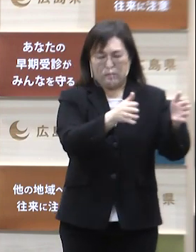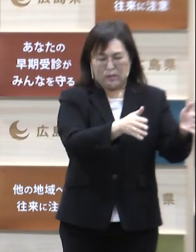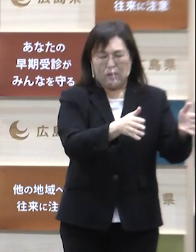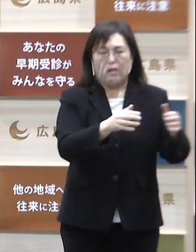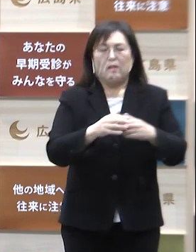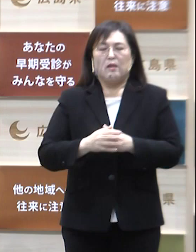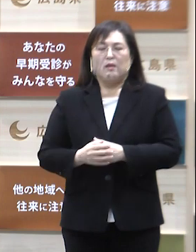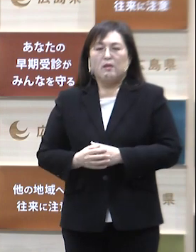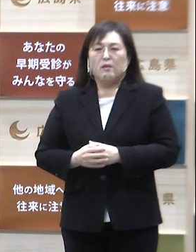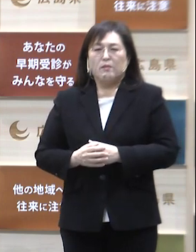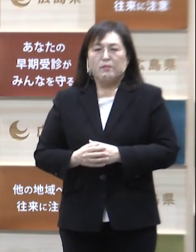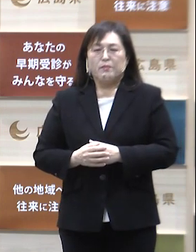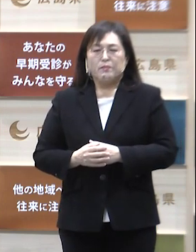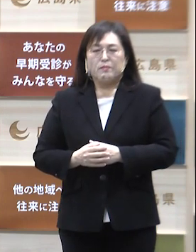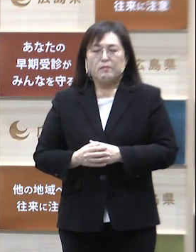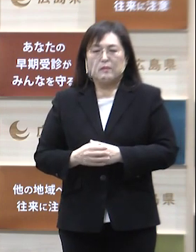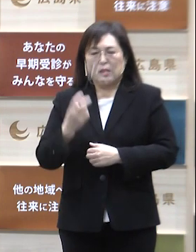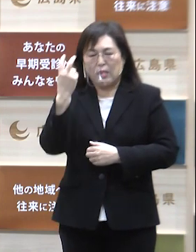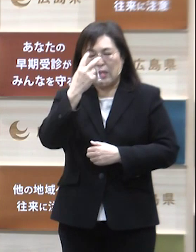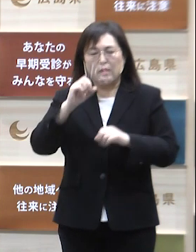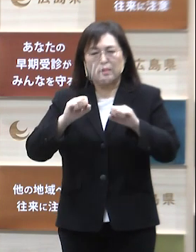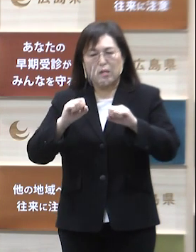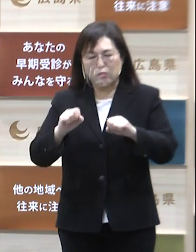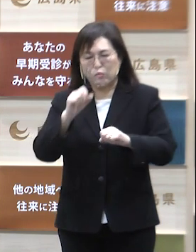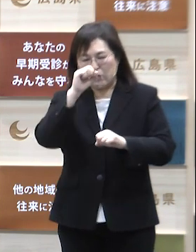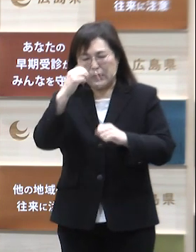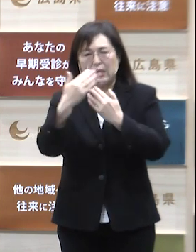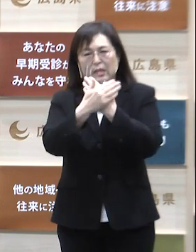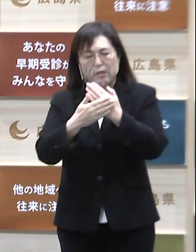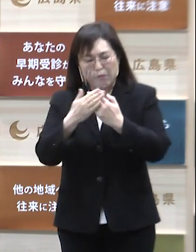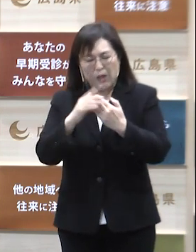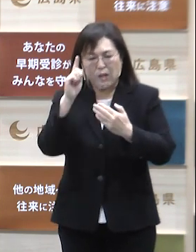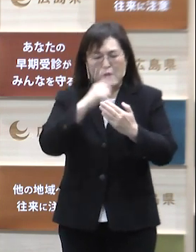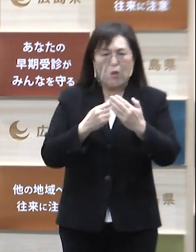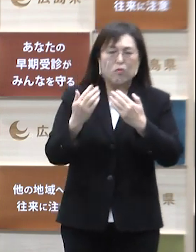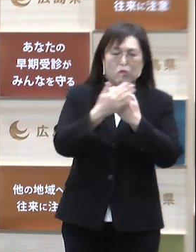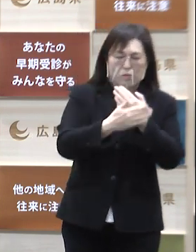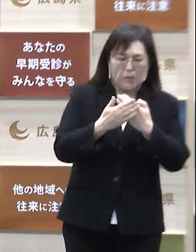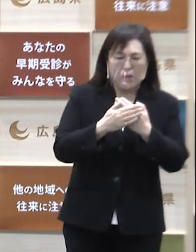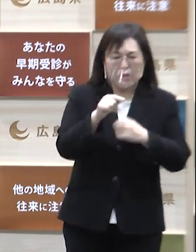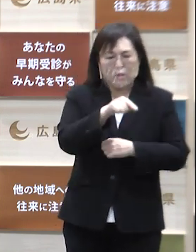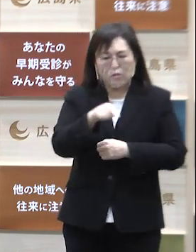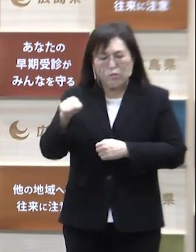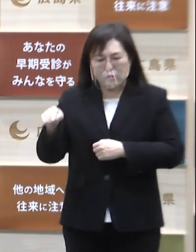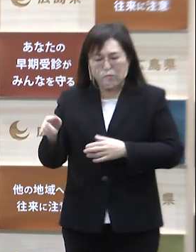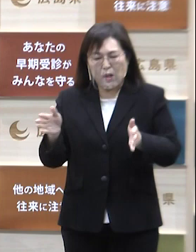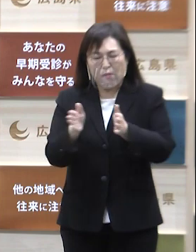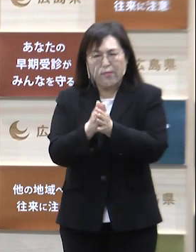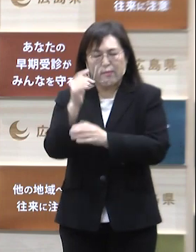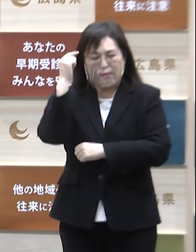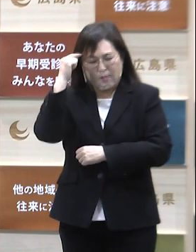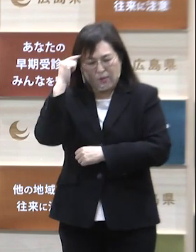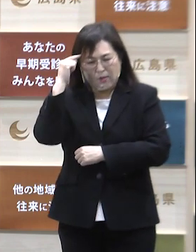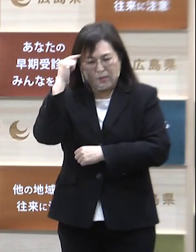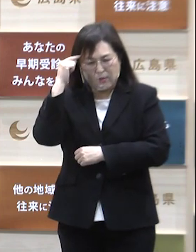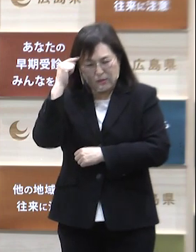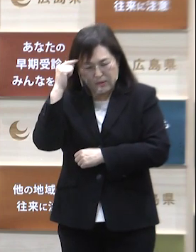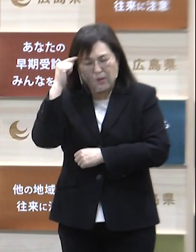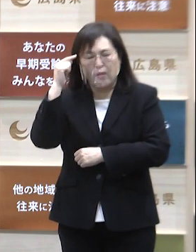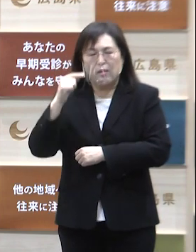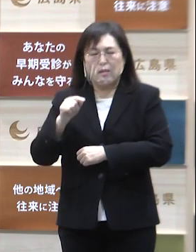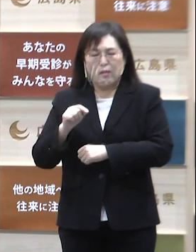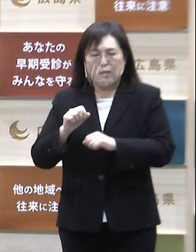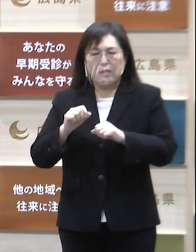リスクとメリットと比較として考えるときにですね、感染を抑えるための、にはですね、